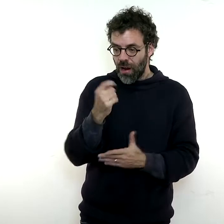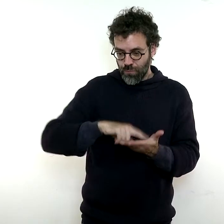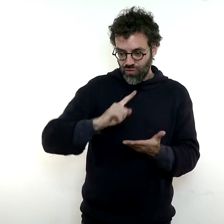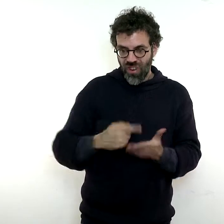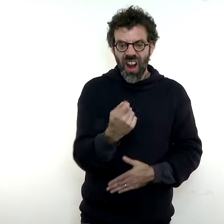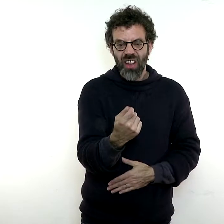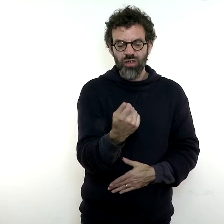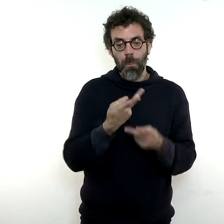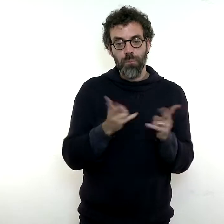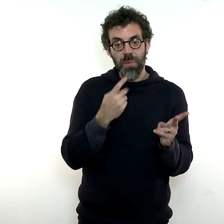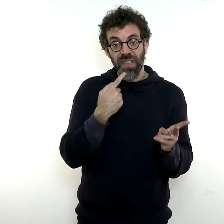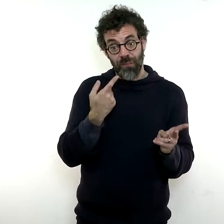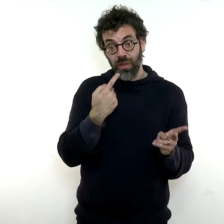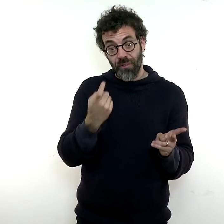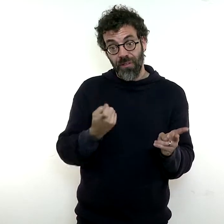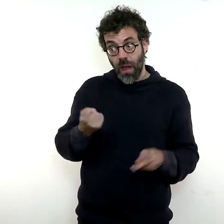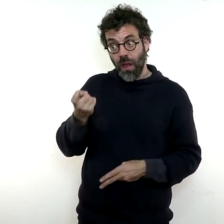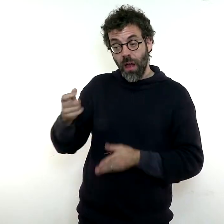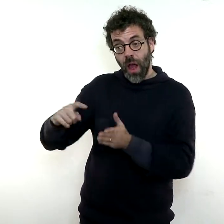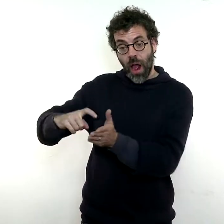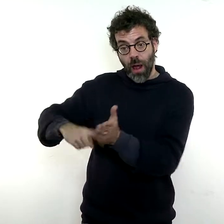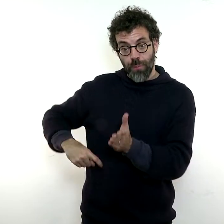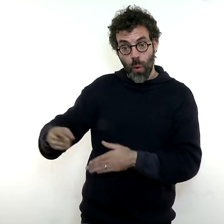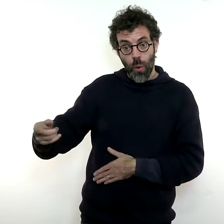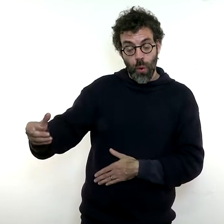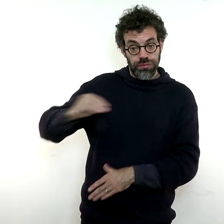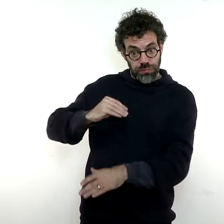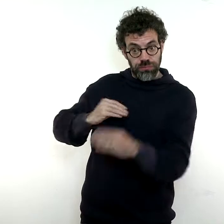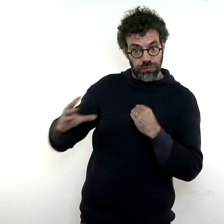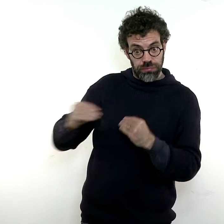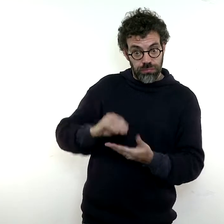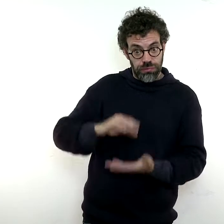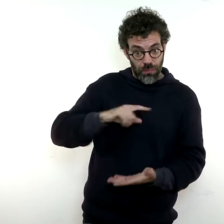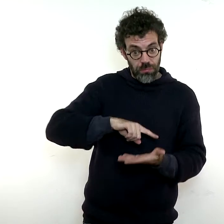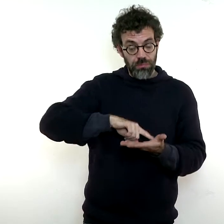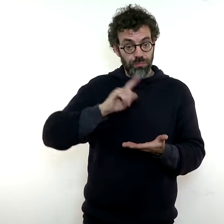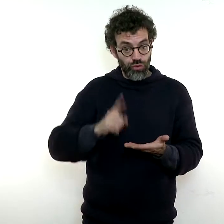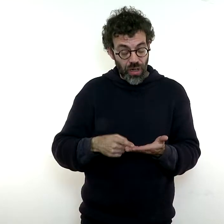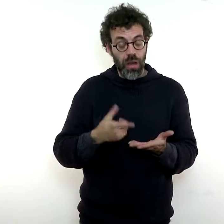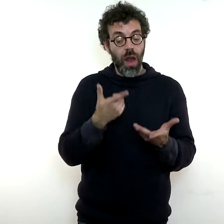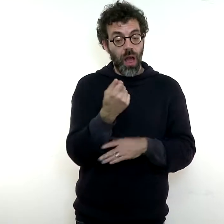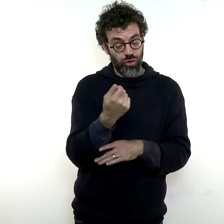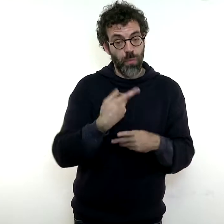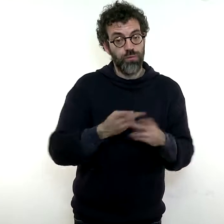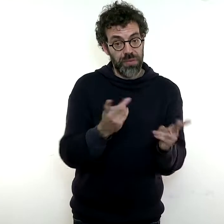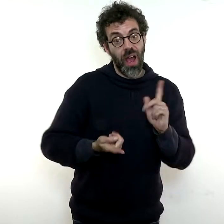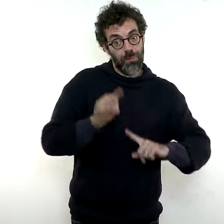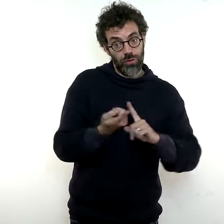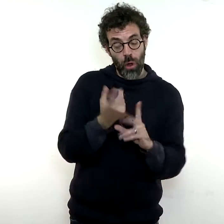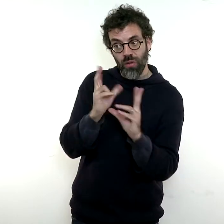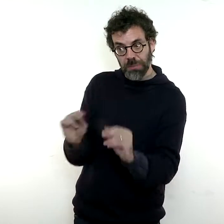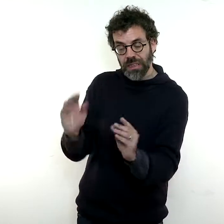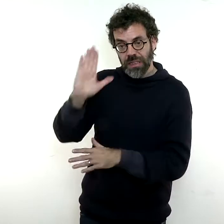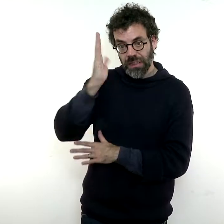l'argent qui découle de leurs impôts, qui découle des impôts qu'ils paient. Et je crois que c'est quelque chose dans le